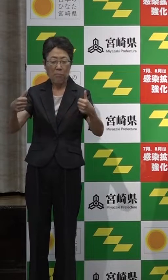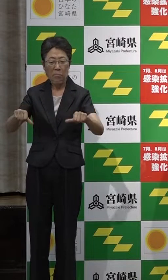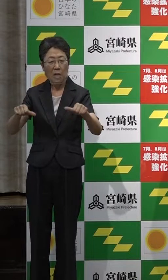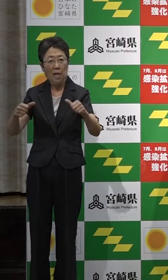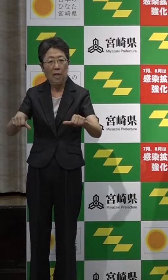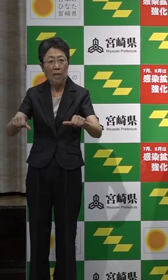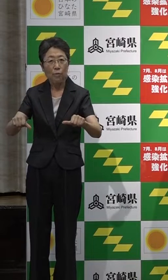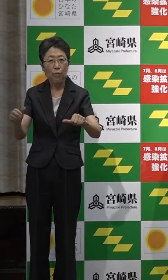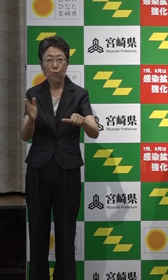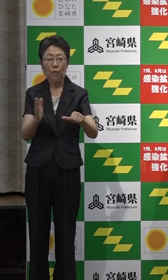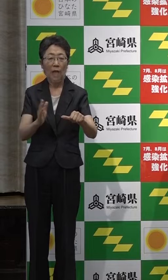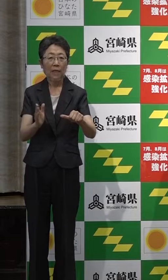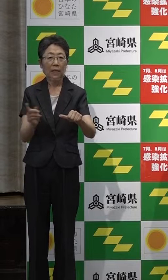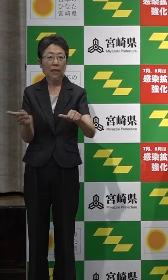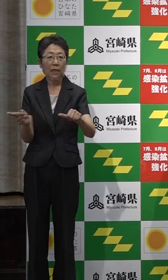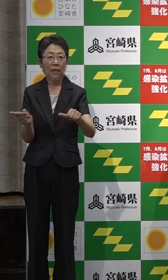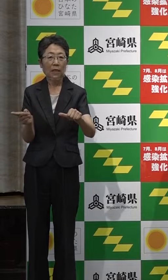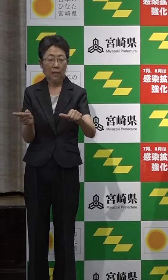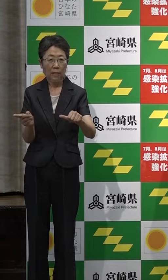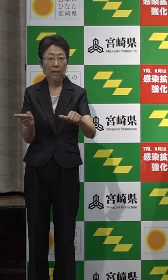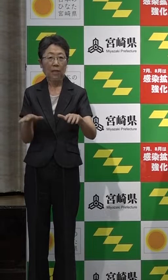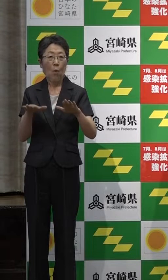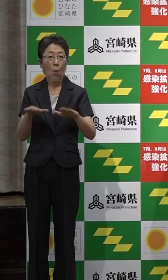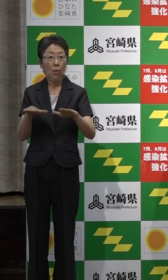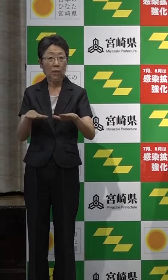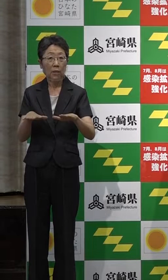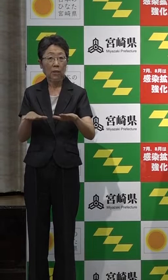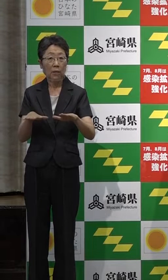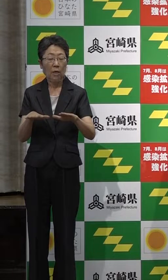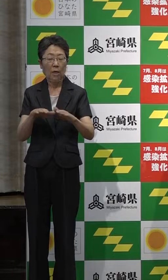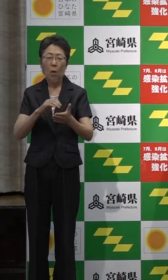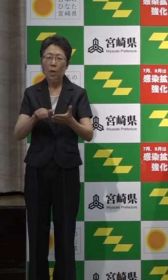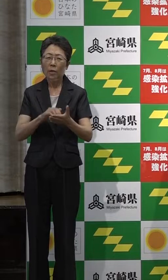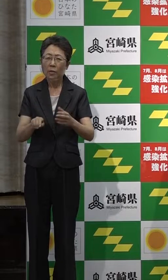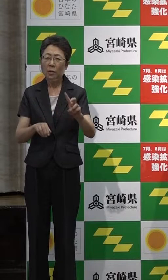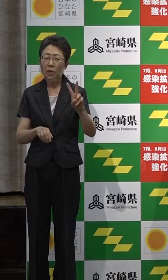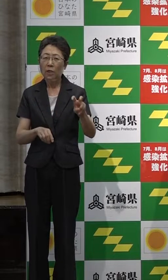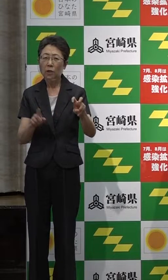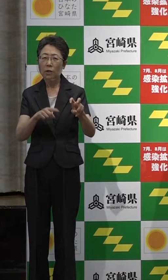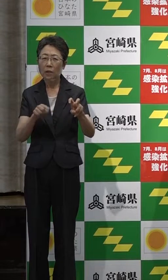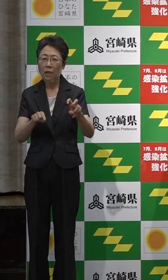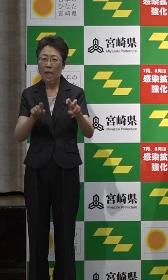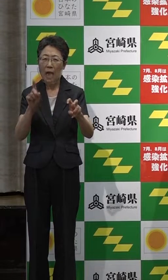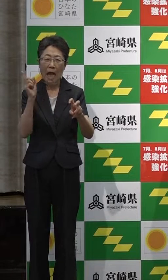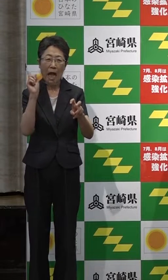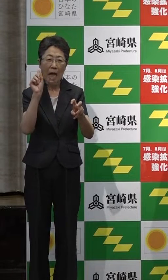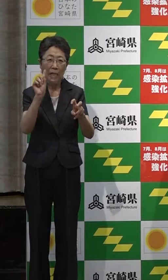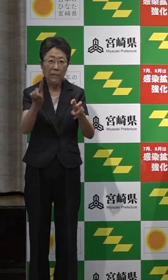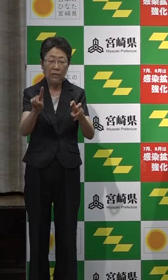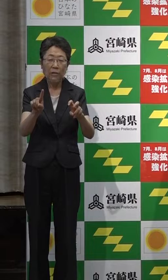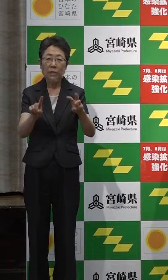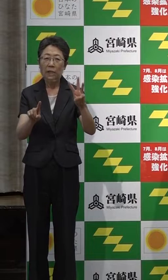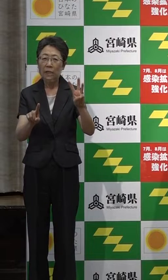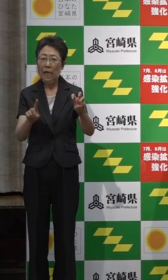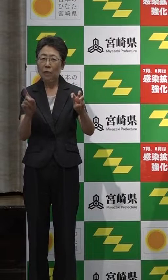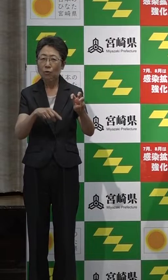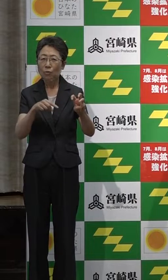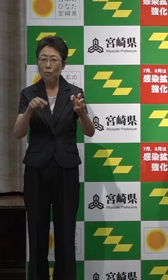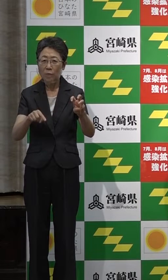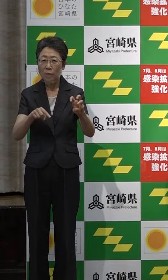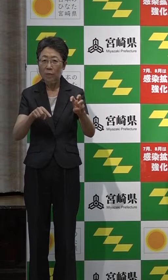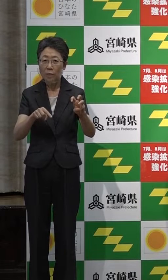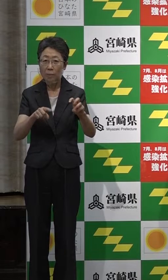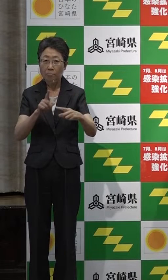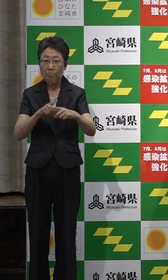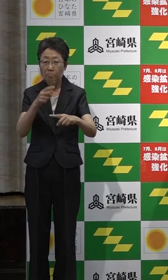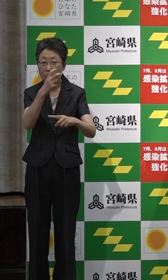し、これがですね、本日約20人、明日までで約30人の感染者が確認をされたら、